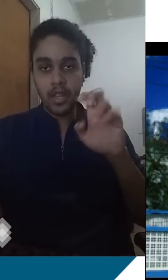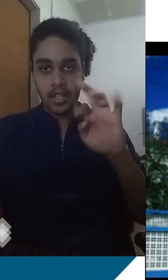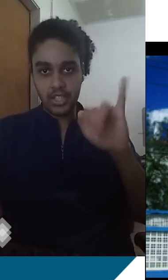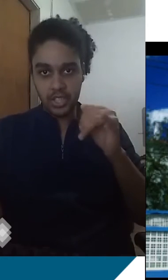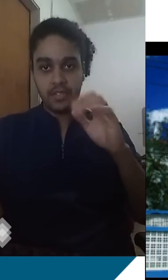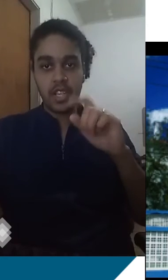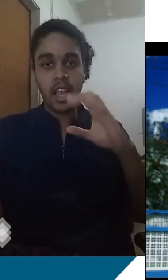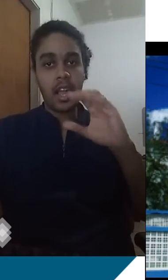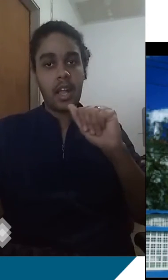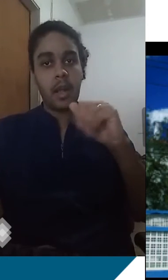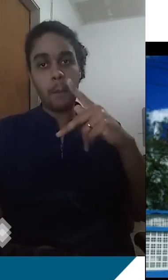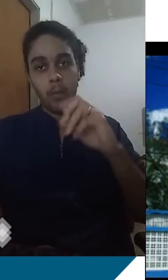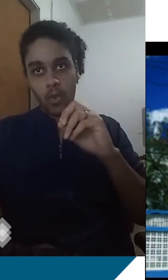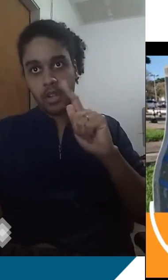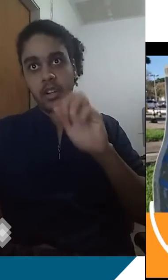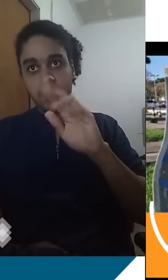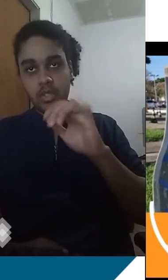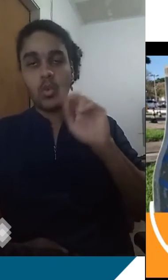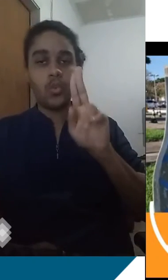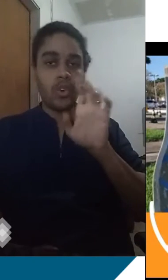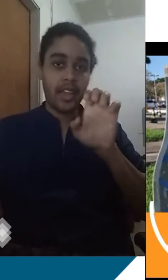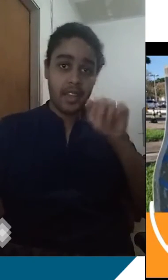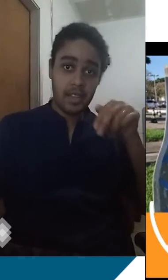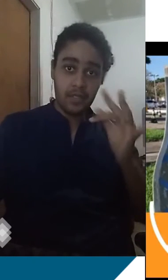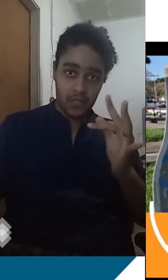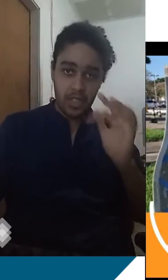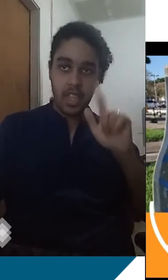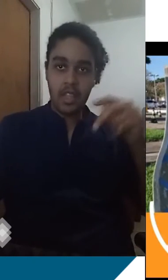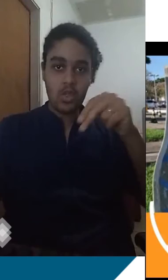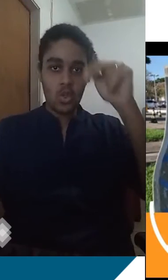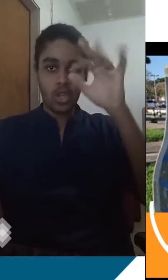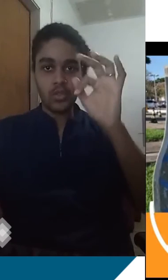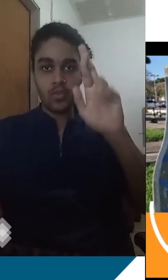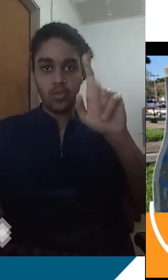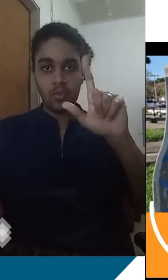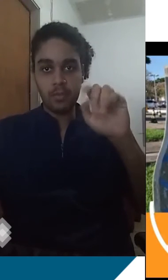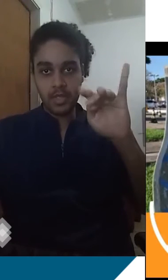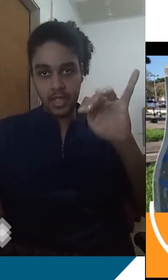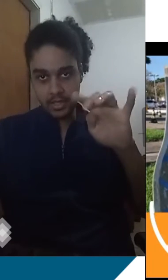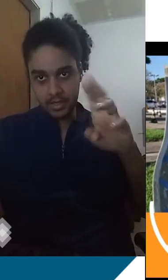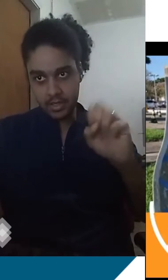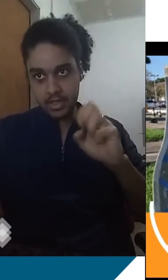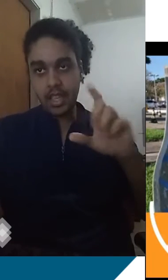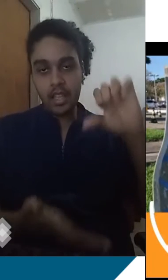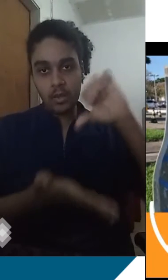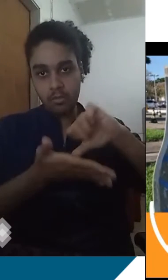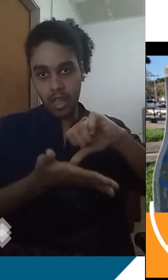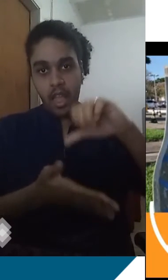ela tem o seu campus em Campo Grande. A UENF, que é a Universidade Federal do Norte Fluminense, ela tem seu